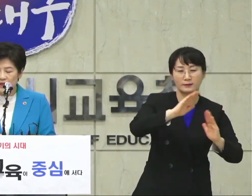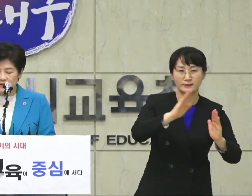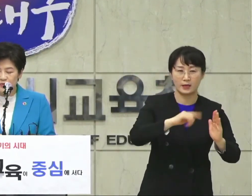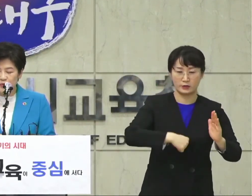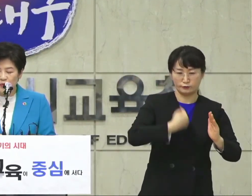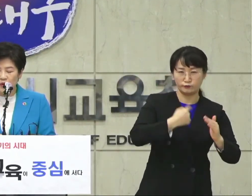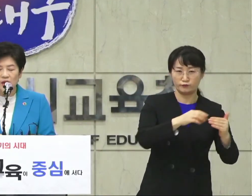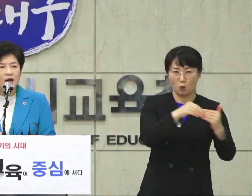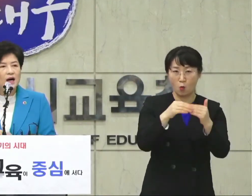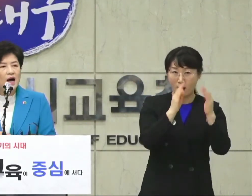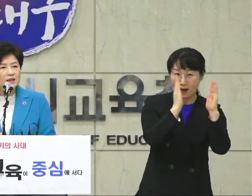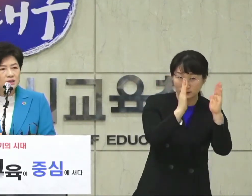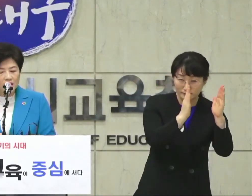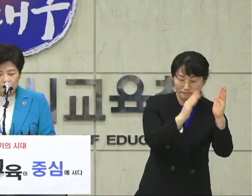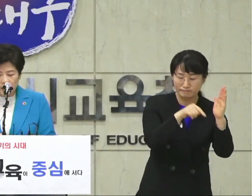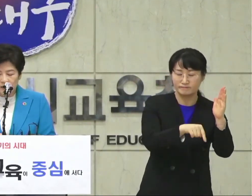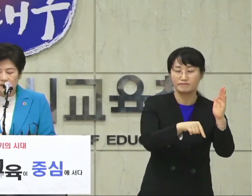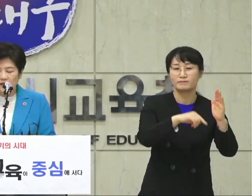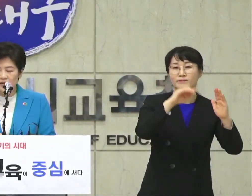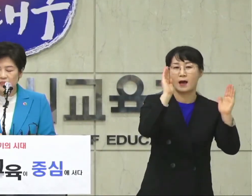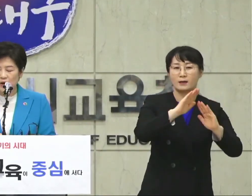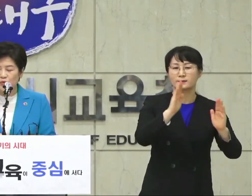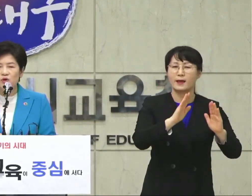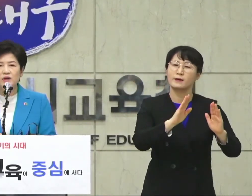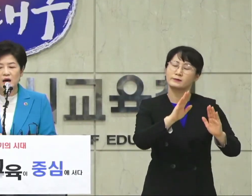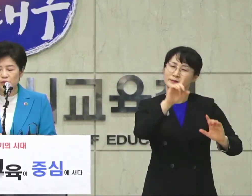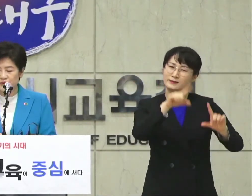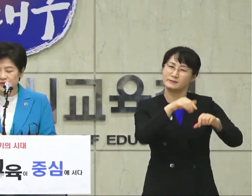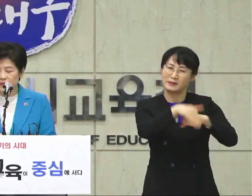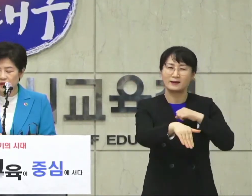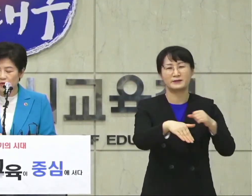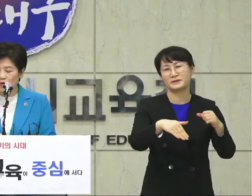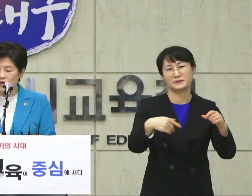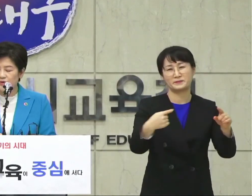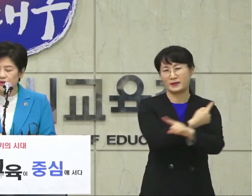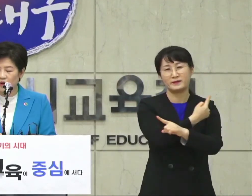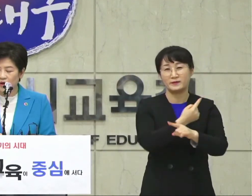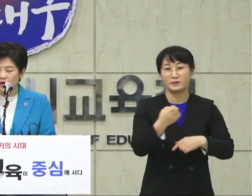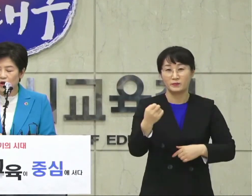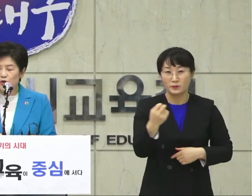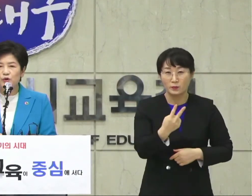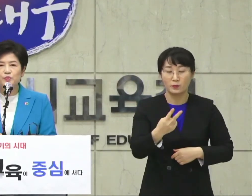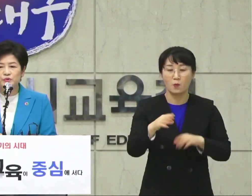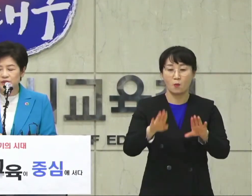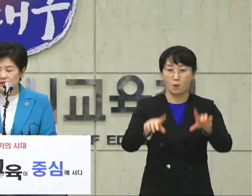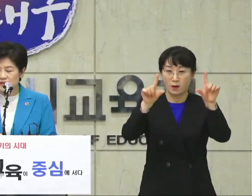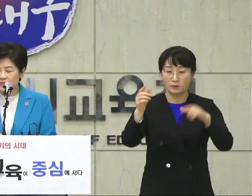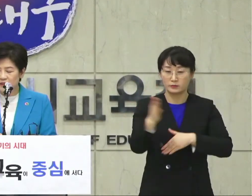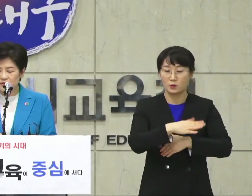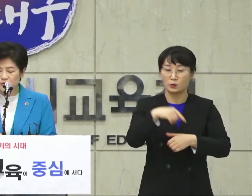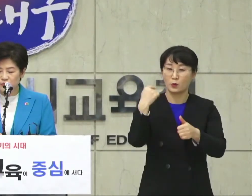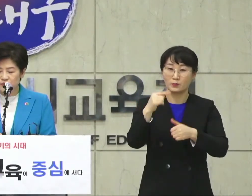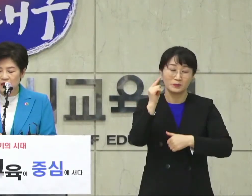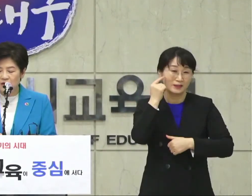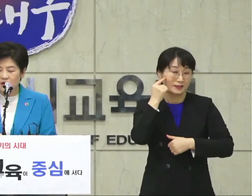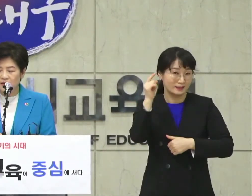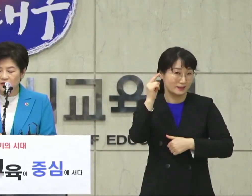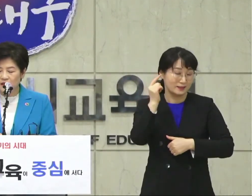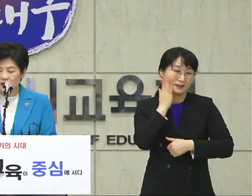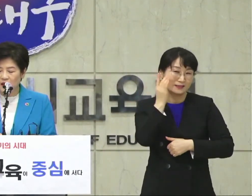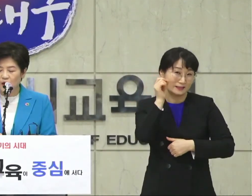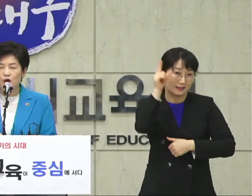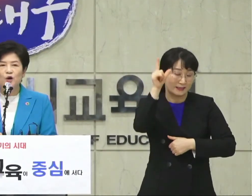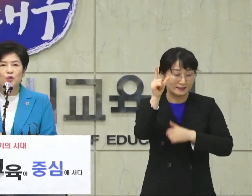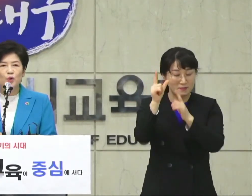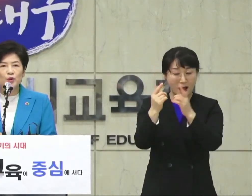주도 학습으로 학습 형태를 바꾸어 가고 있으며 올해부터 교육부 그린 스마트 스쿨